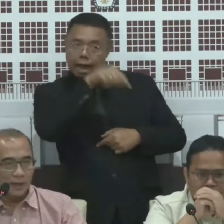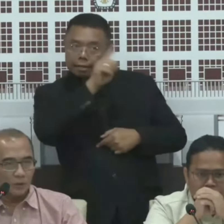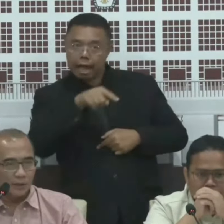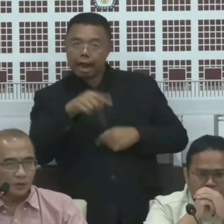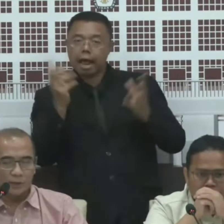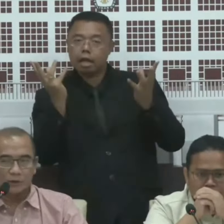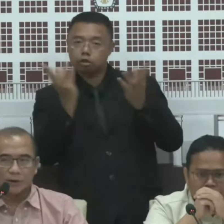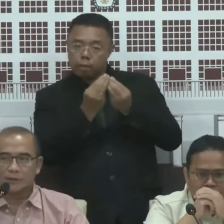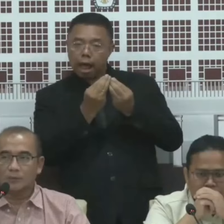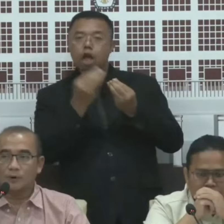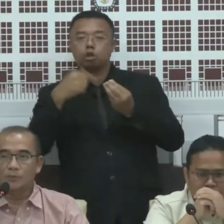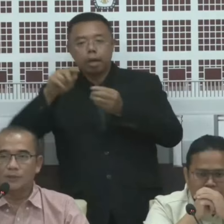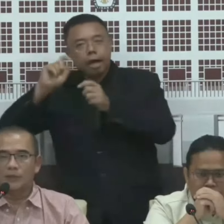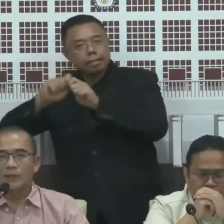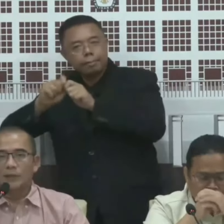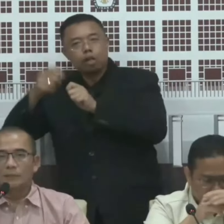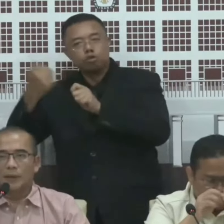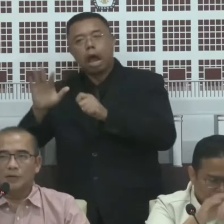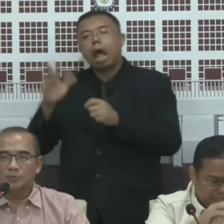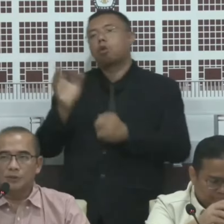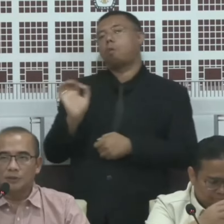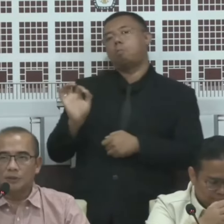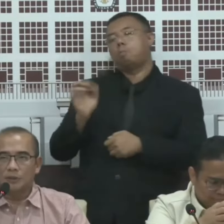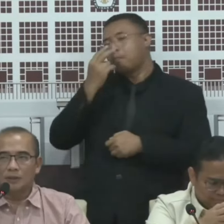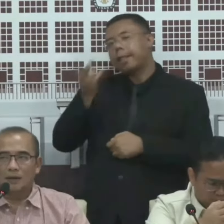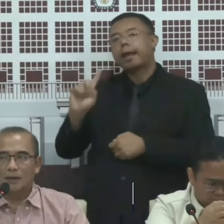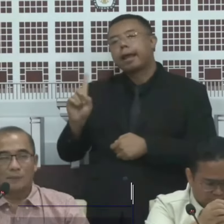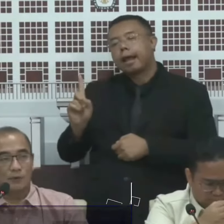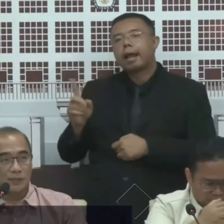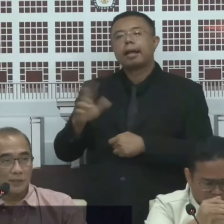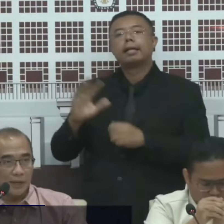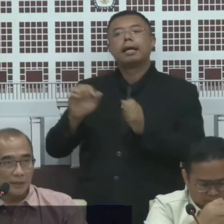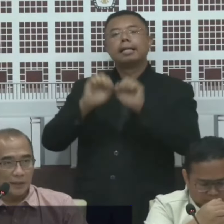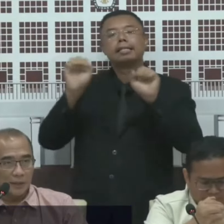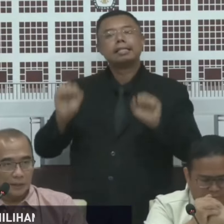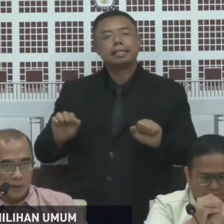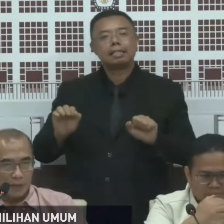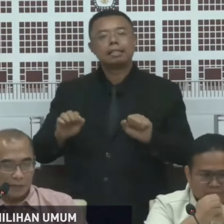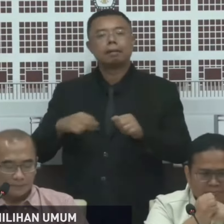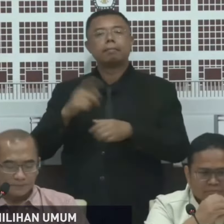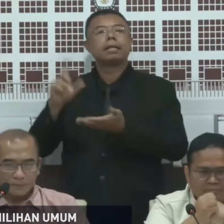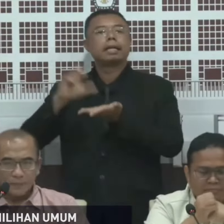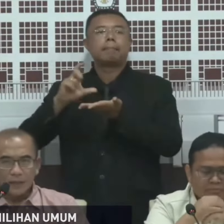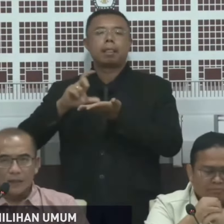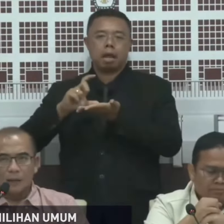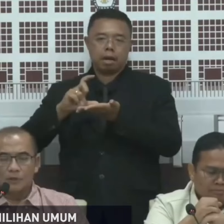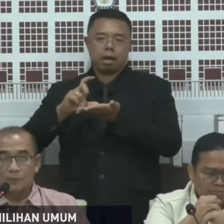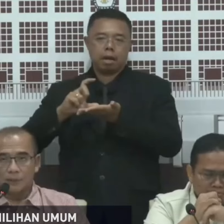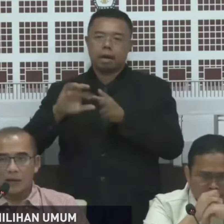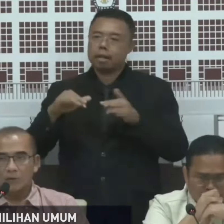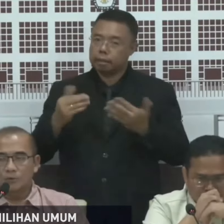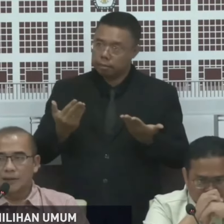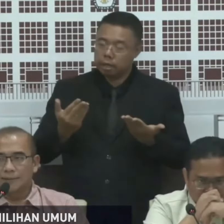hitung atau salah tulis sudah dikoreksi atau belum di mekanisme rekapitulasi di tingkat kecamatan.